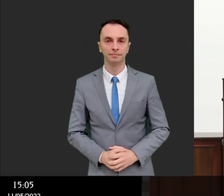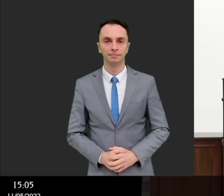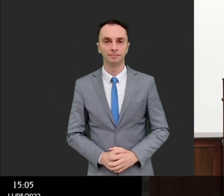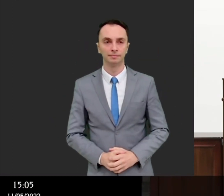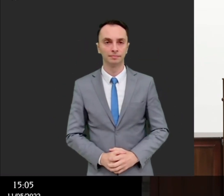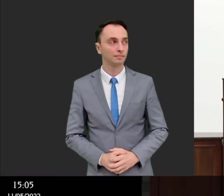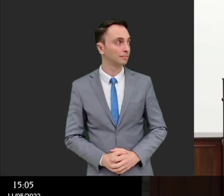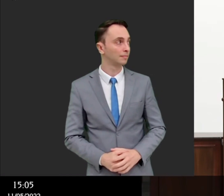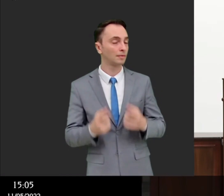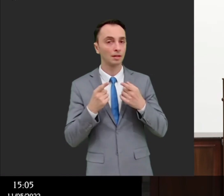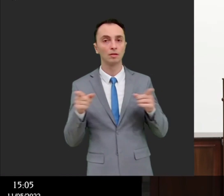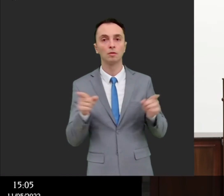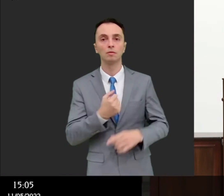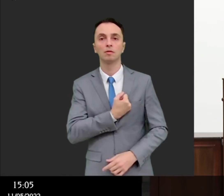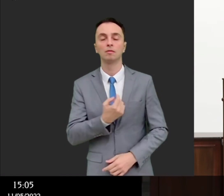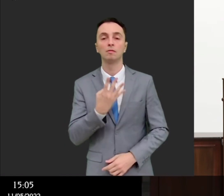4-2-1.